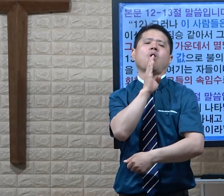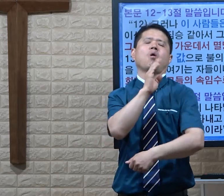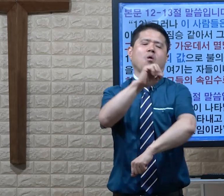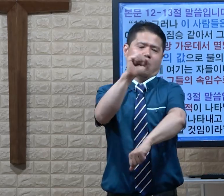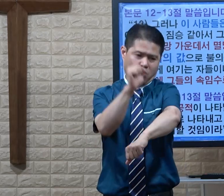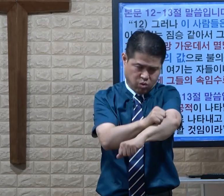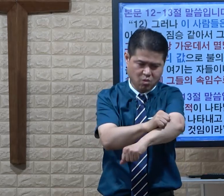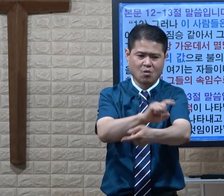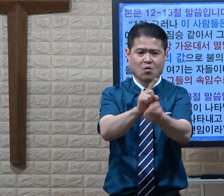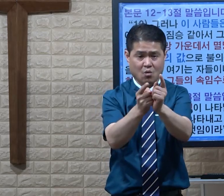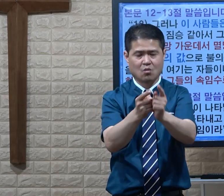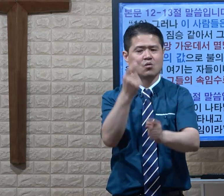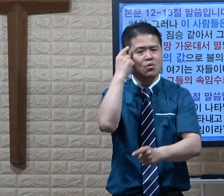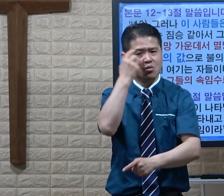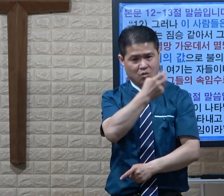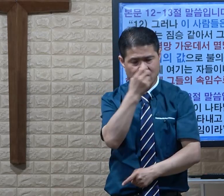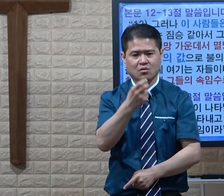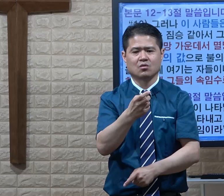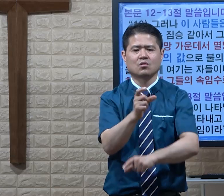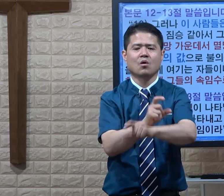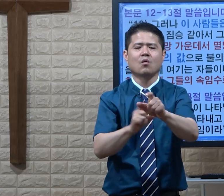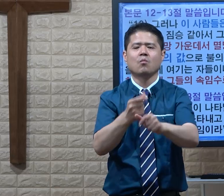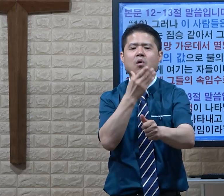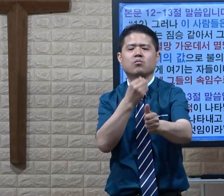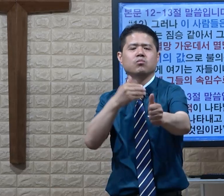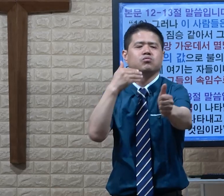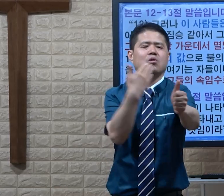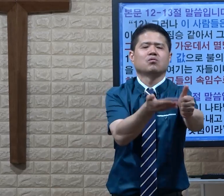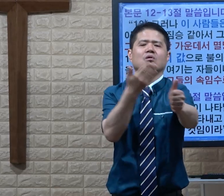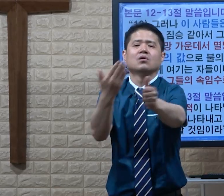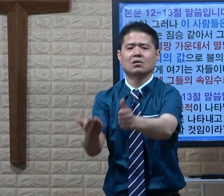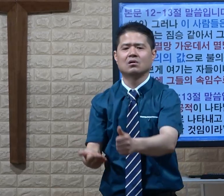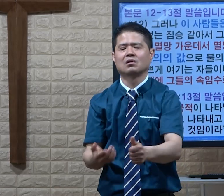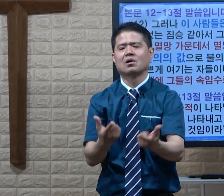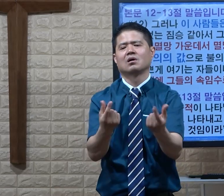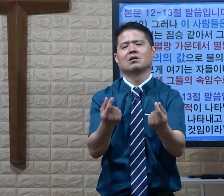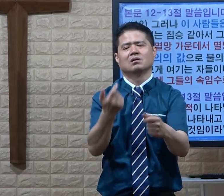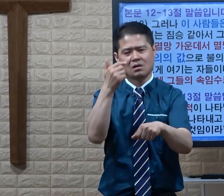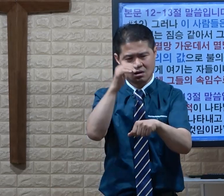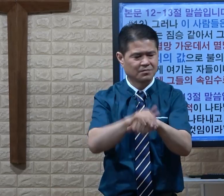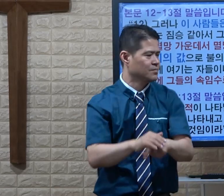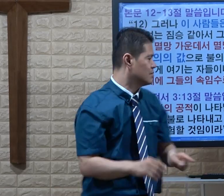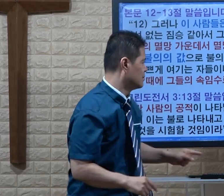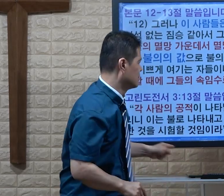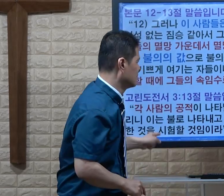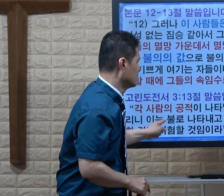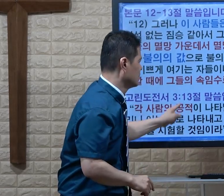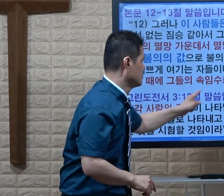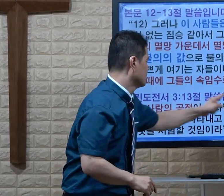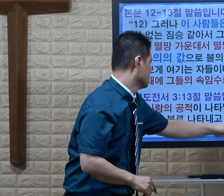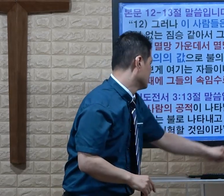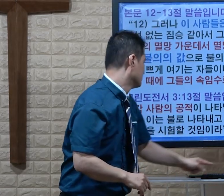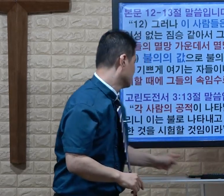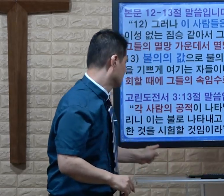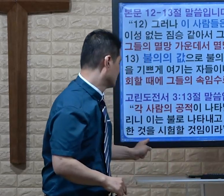보시기에 감사하시고 우리를 잘했다 칭찬할 수 있는 그런 복을 받을 수 있는 지혜의 사람이 되어야